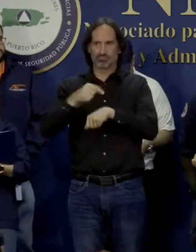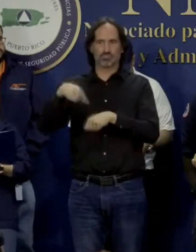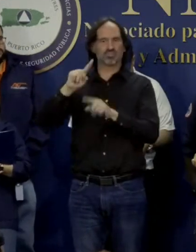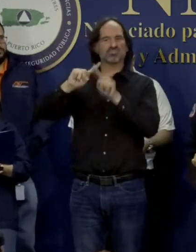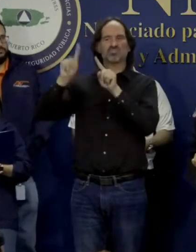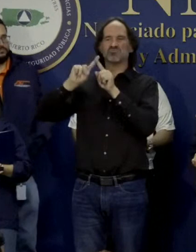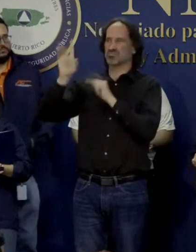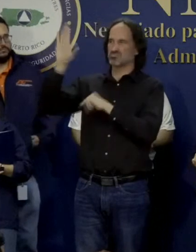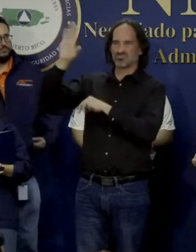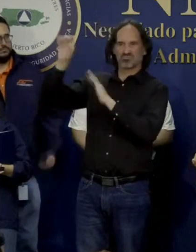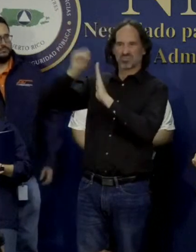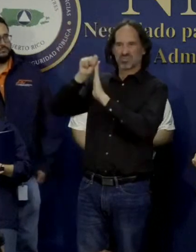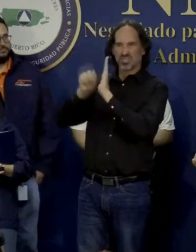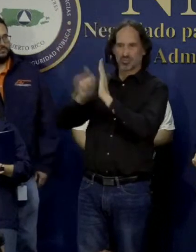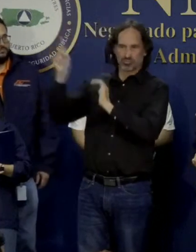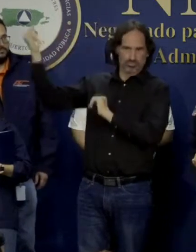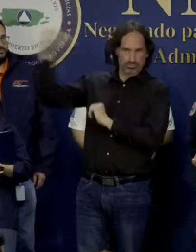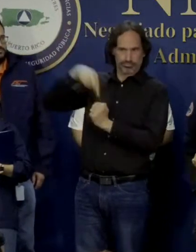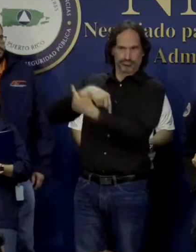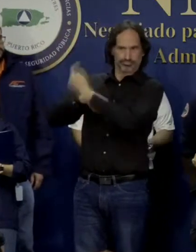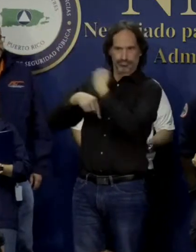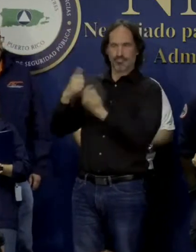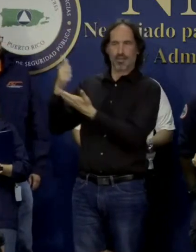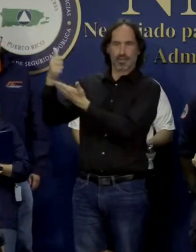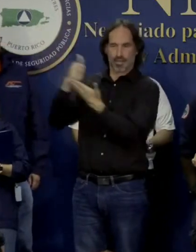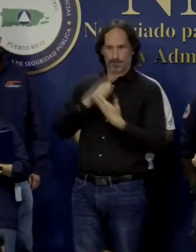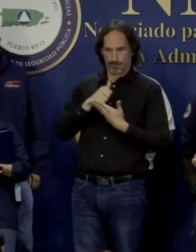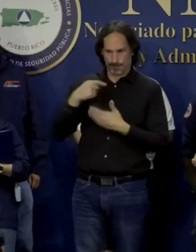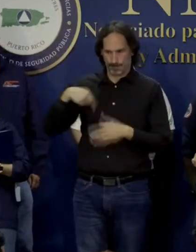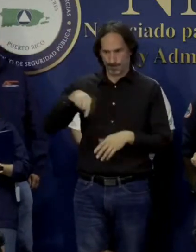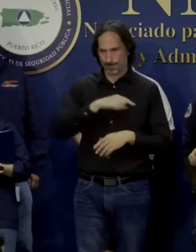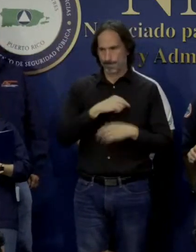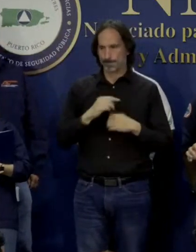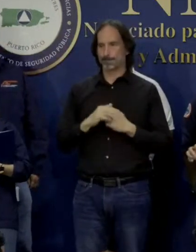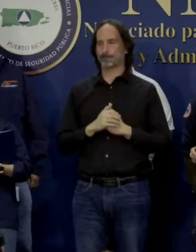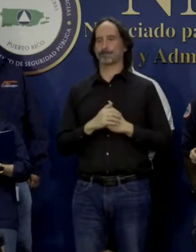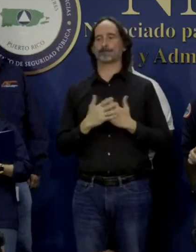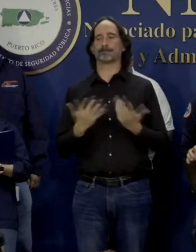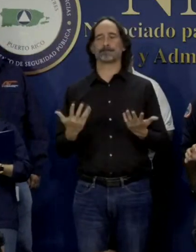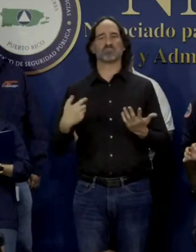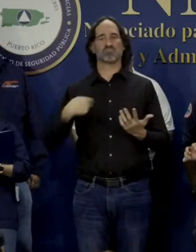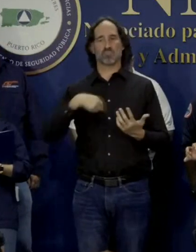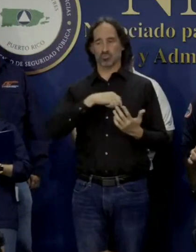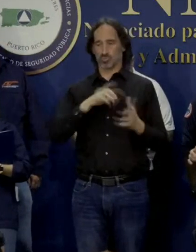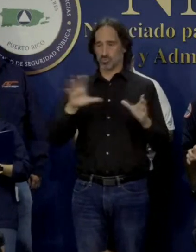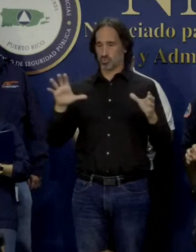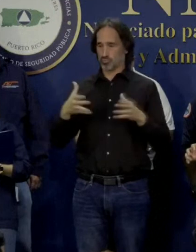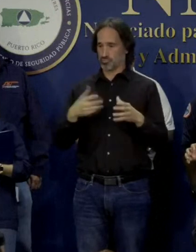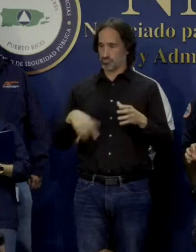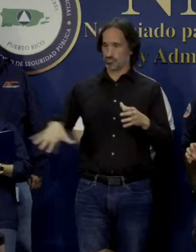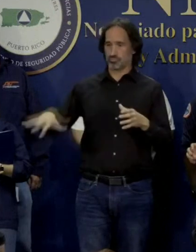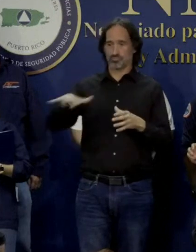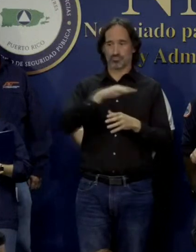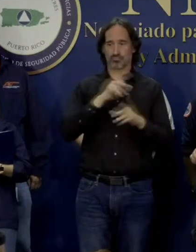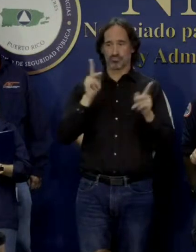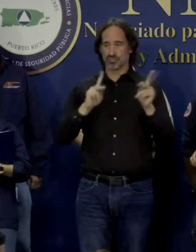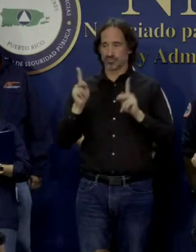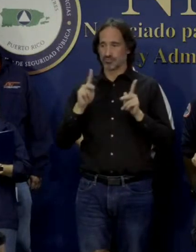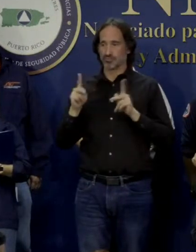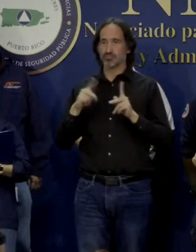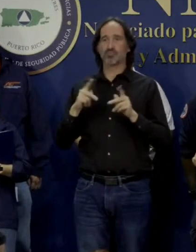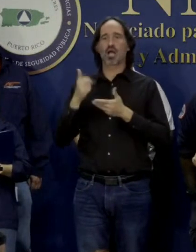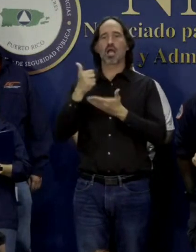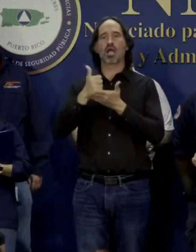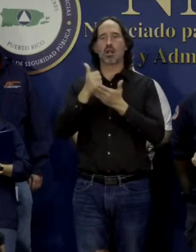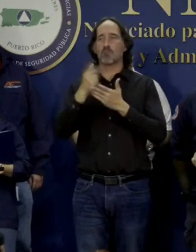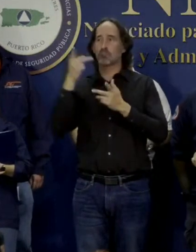ya, ¿verdad?, la gente moviéndose en la isla con todas las brigadas de vegetación, subestaciones, empleados